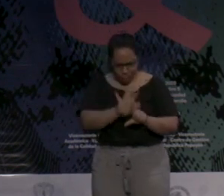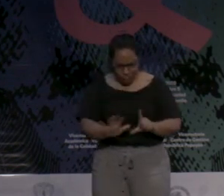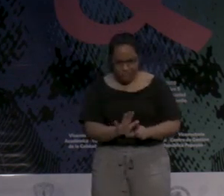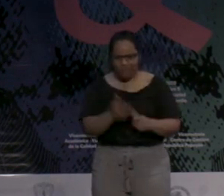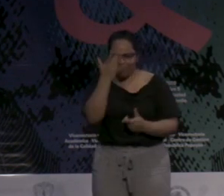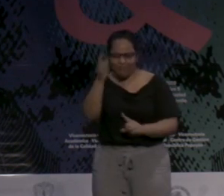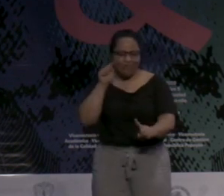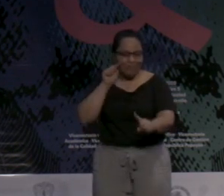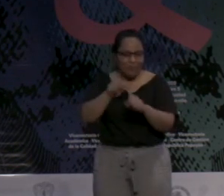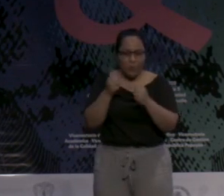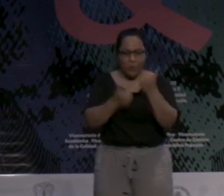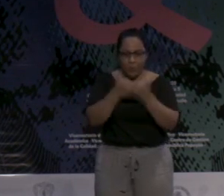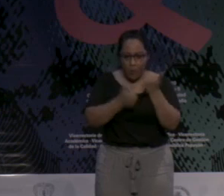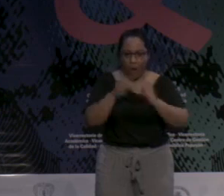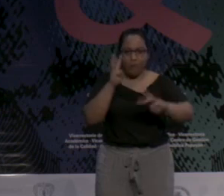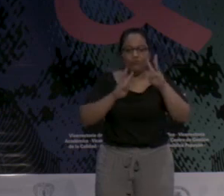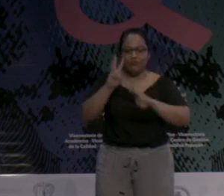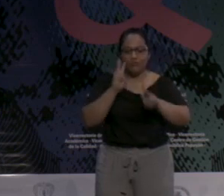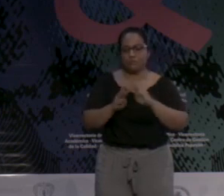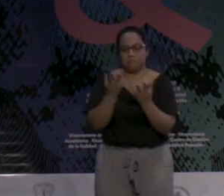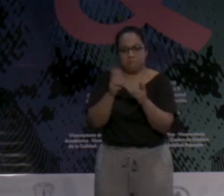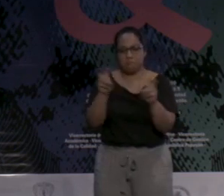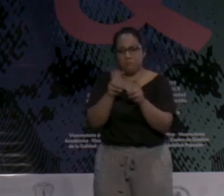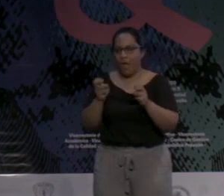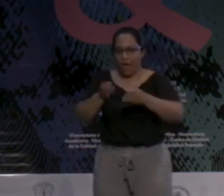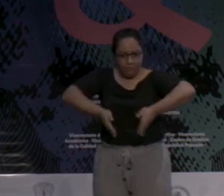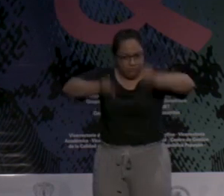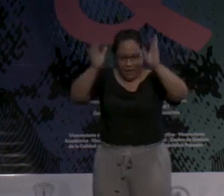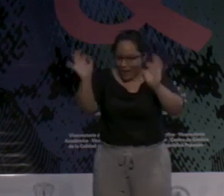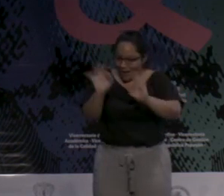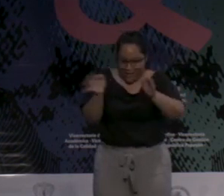Ustedes pueden mirar todo este material. Nosotros tenemos una página web que es